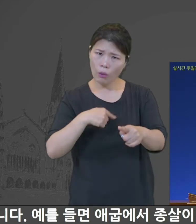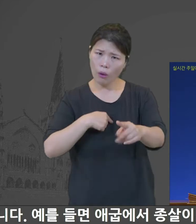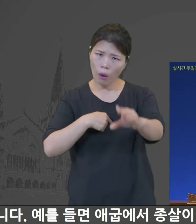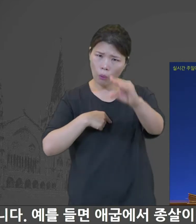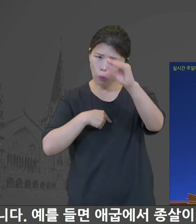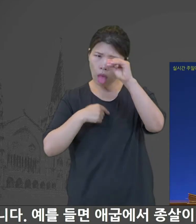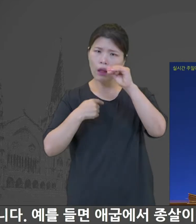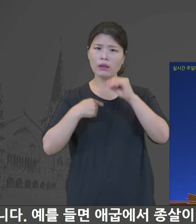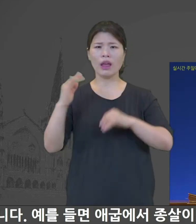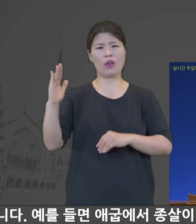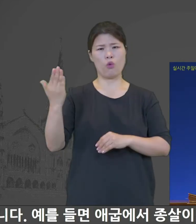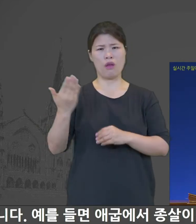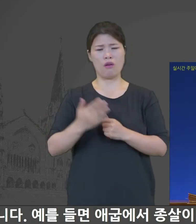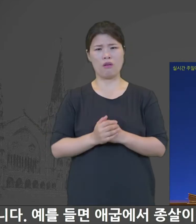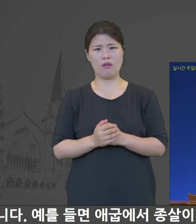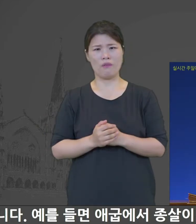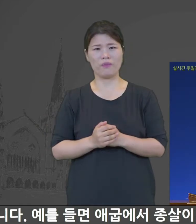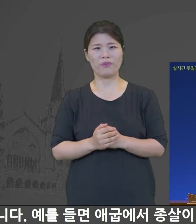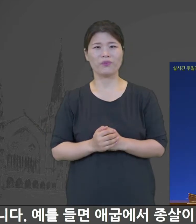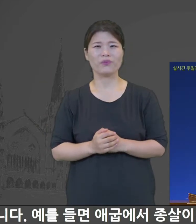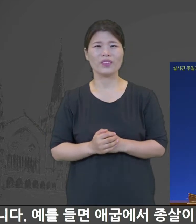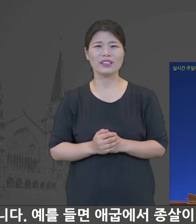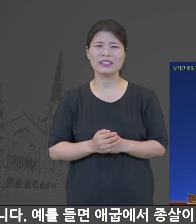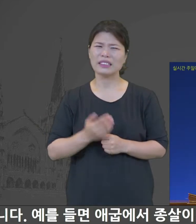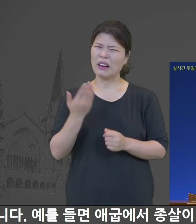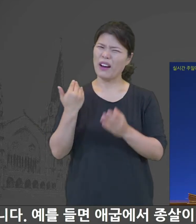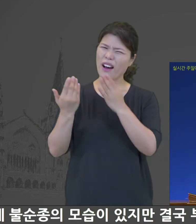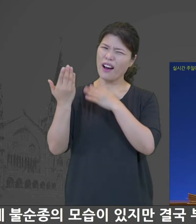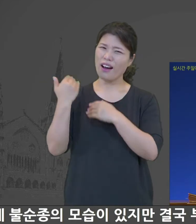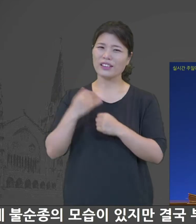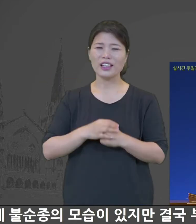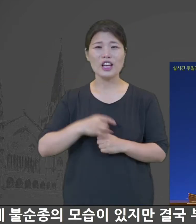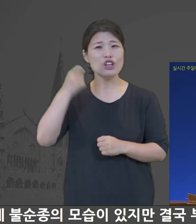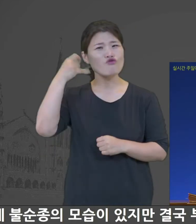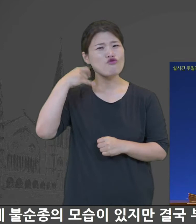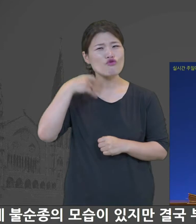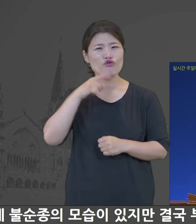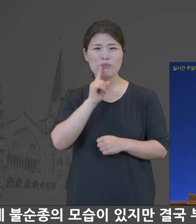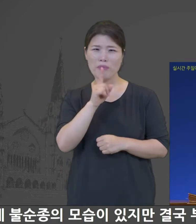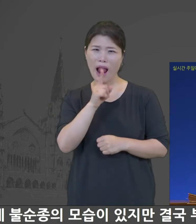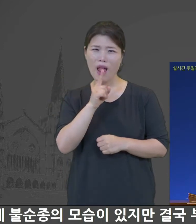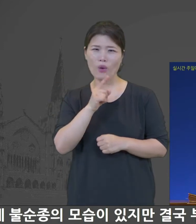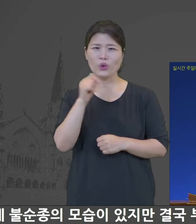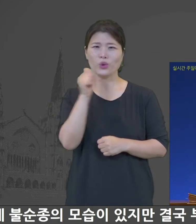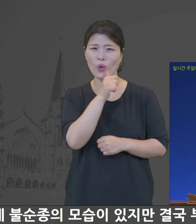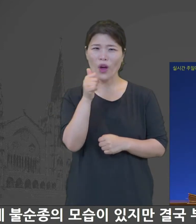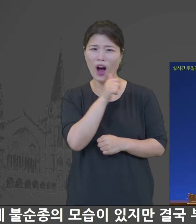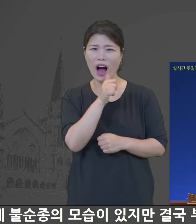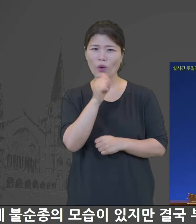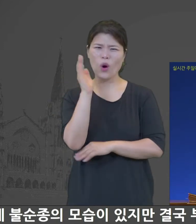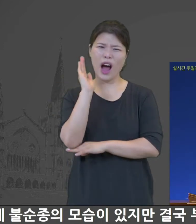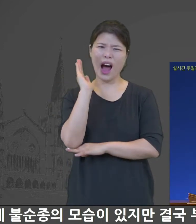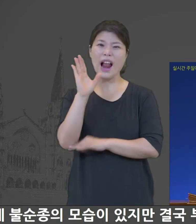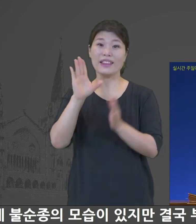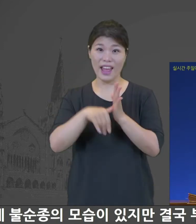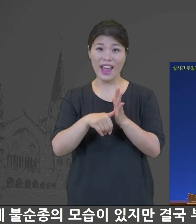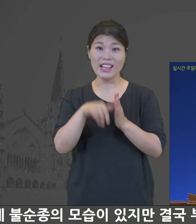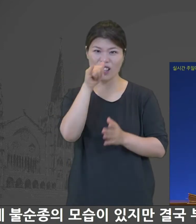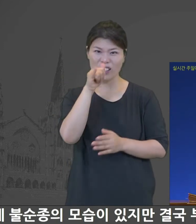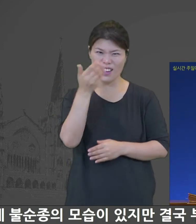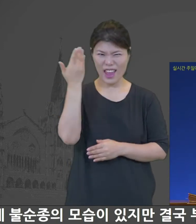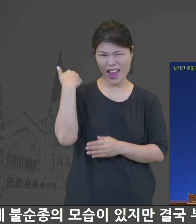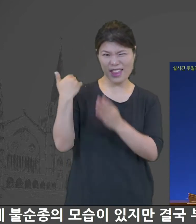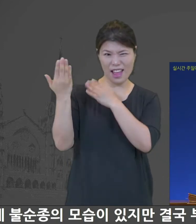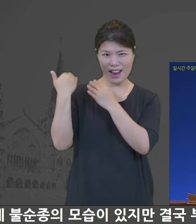거죠. 언젠가 중국어로 통역하면서 말씀을 전하던 시간이 있었는데, 제가